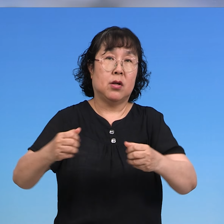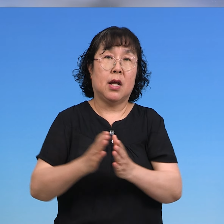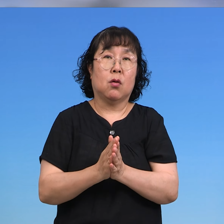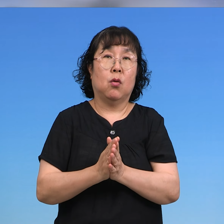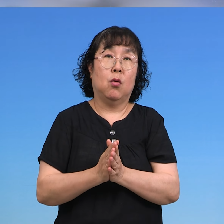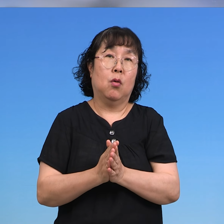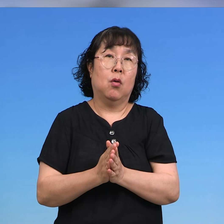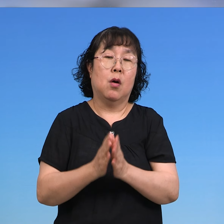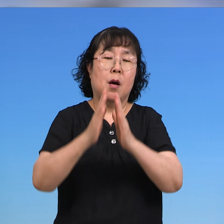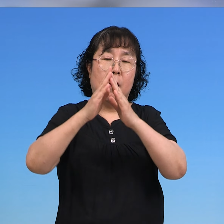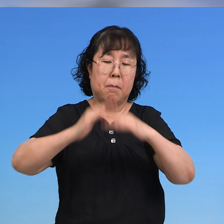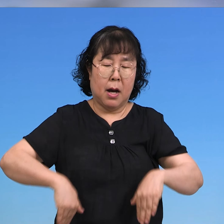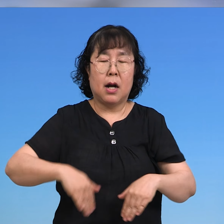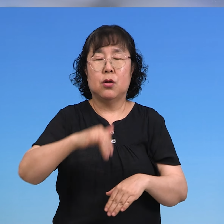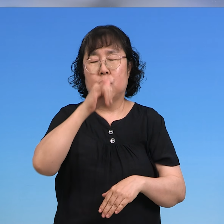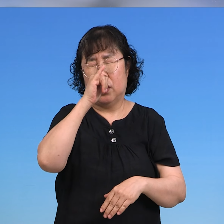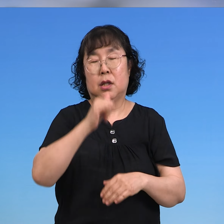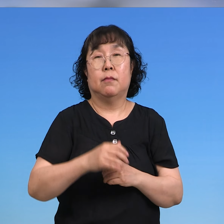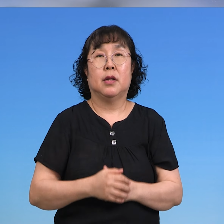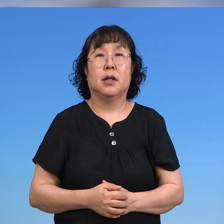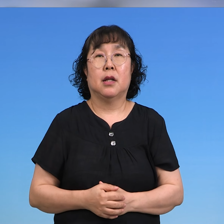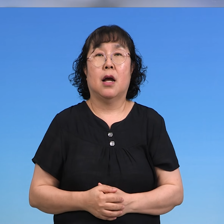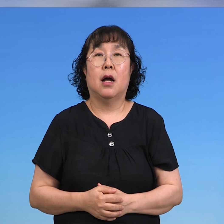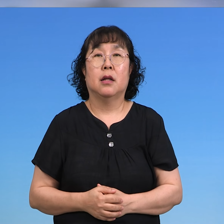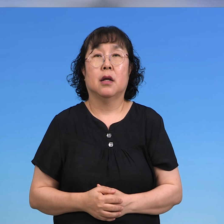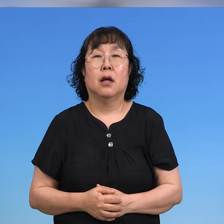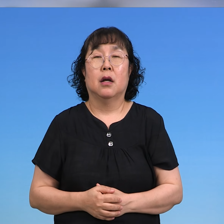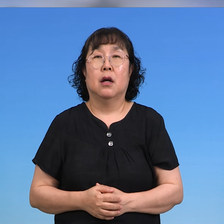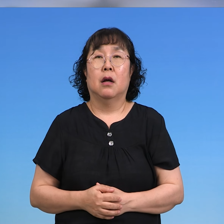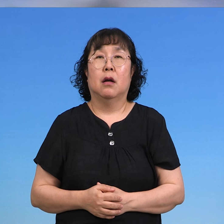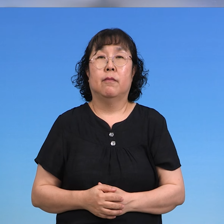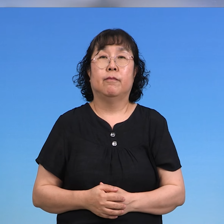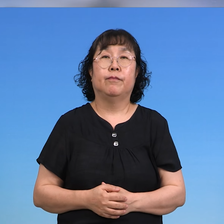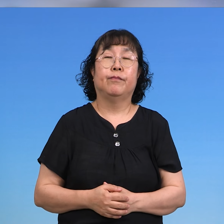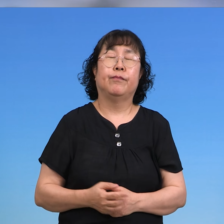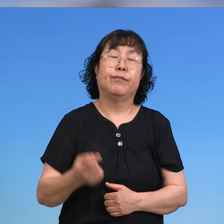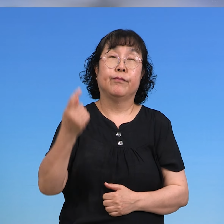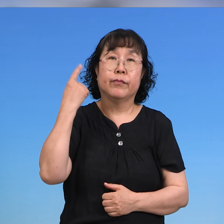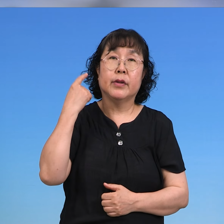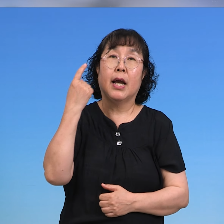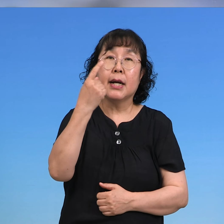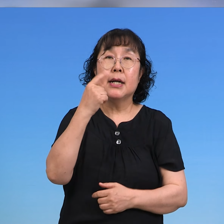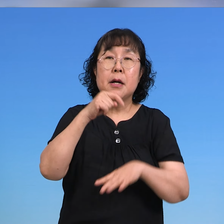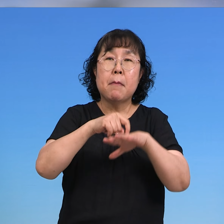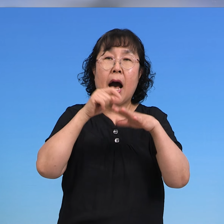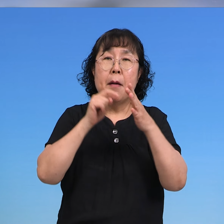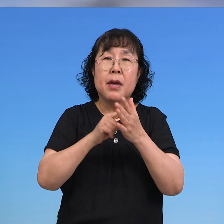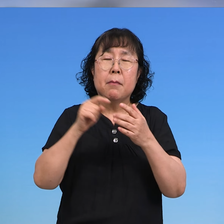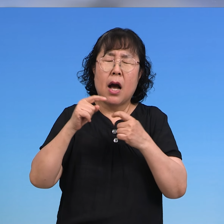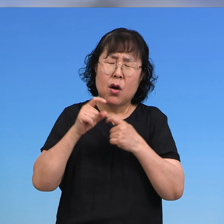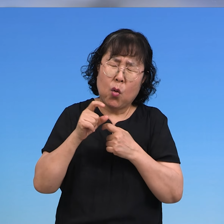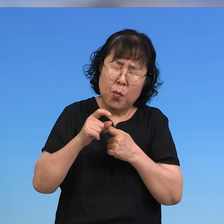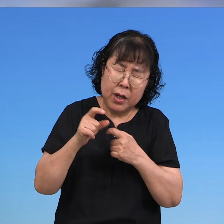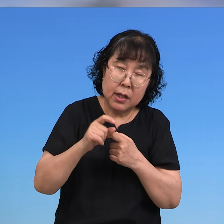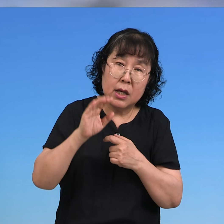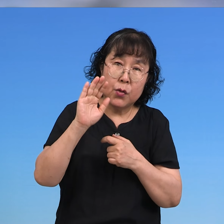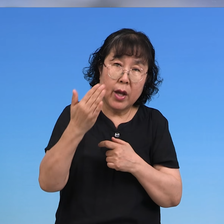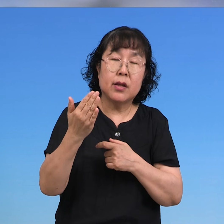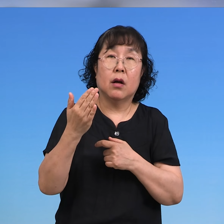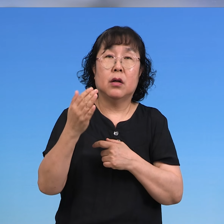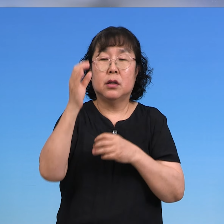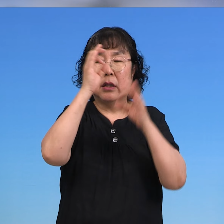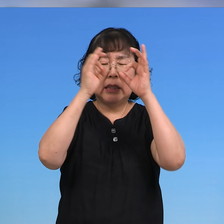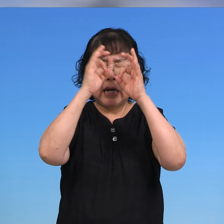없는데 어제 그 마음이 저에게 고민으로 찾아온 거예요. 그래서 제가 이제 드림센터로 이제 아침에